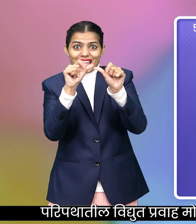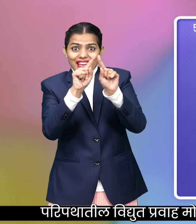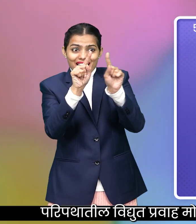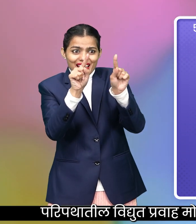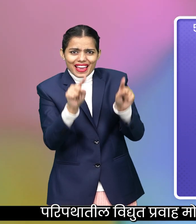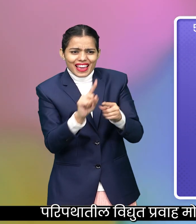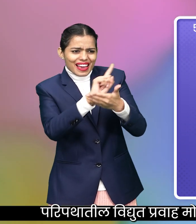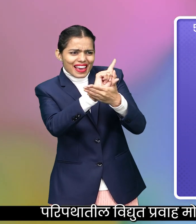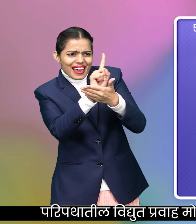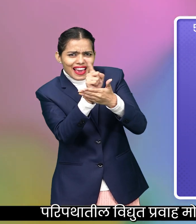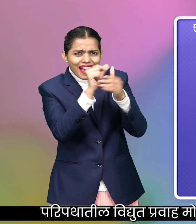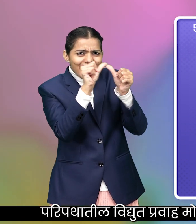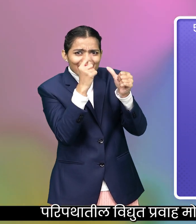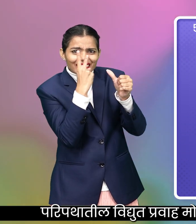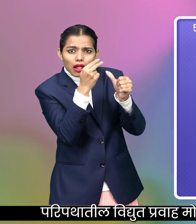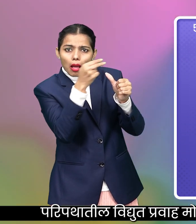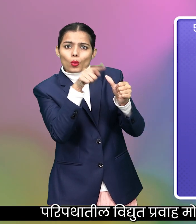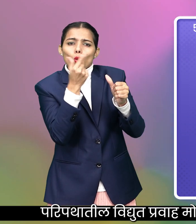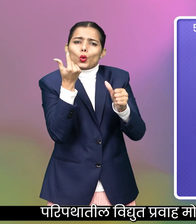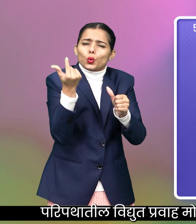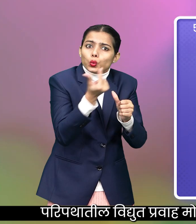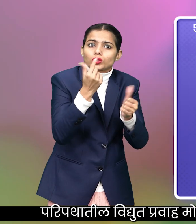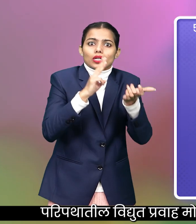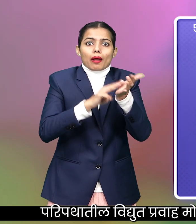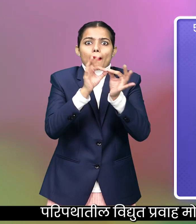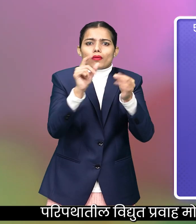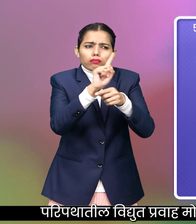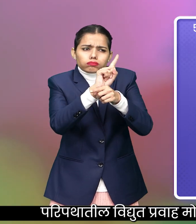परिपथातील विद्युत प्रवाह मोजण्यासाठी एमिटरचा वापर केला जातो.